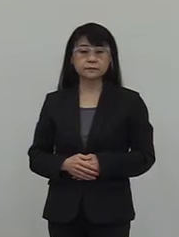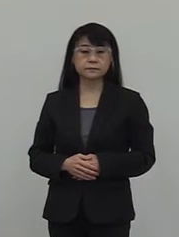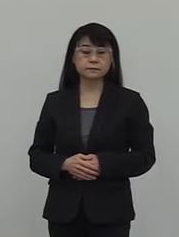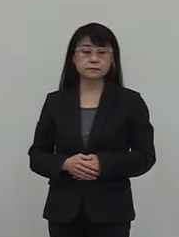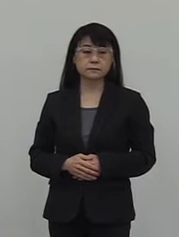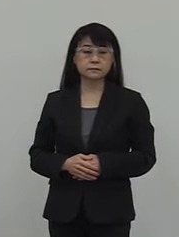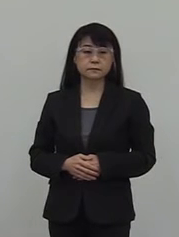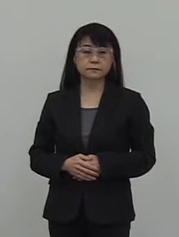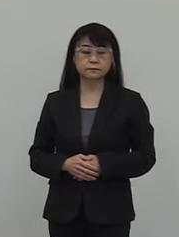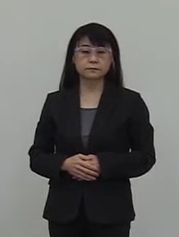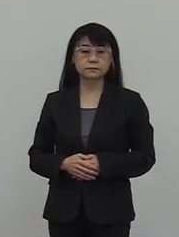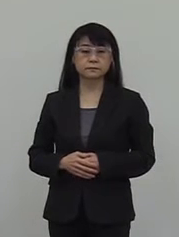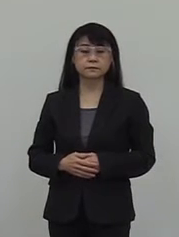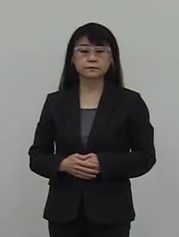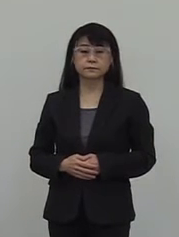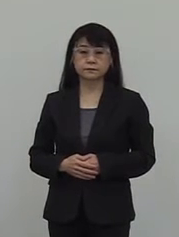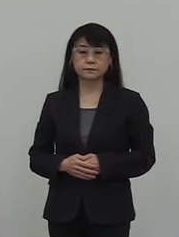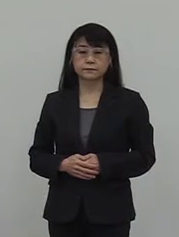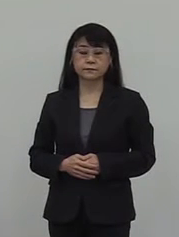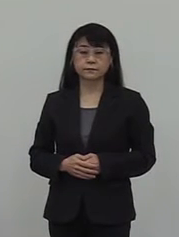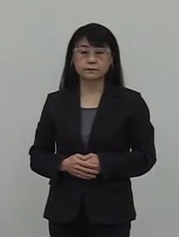します。